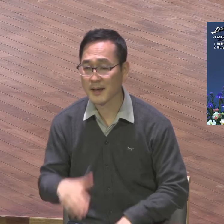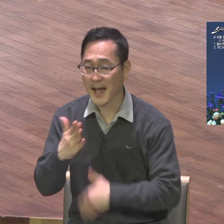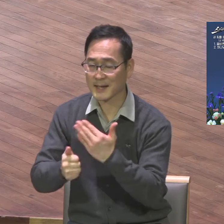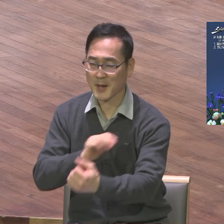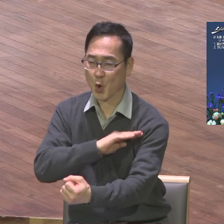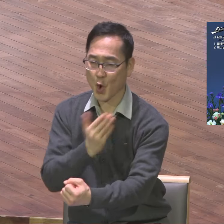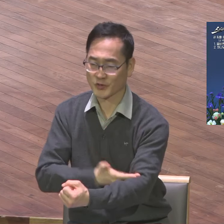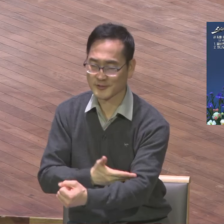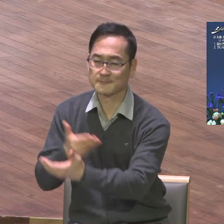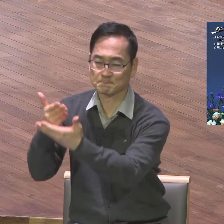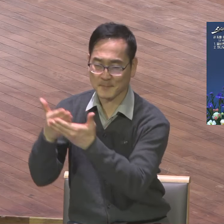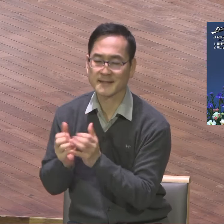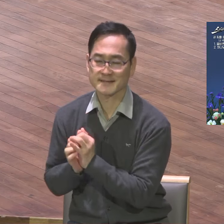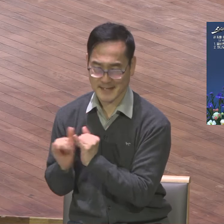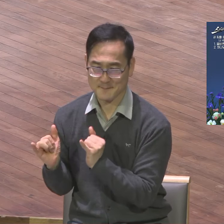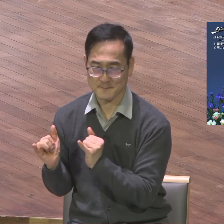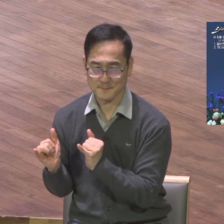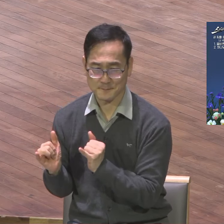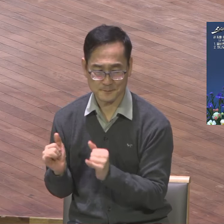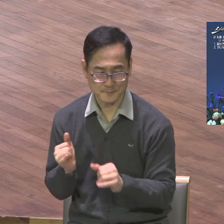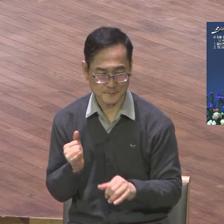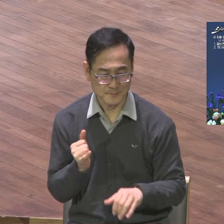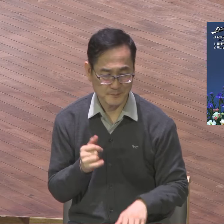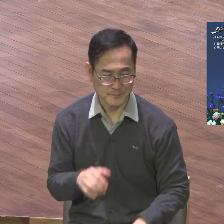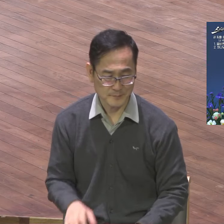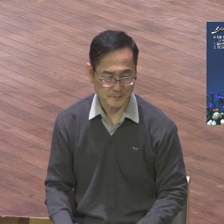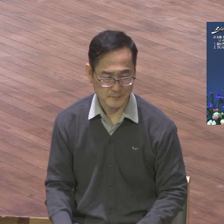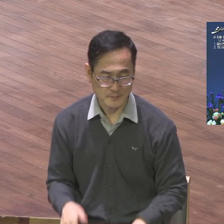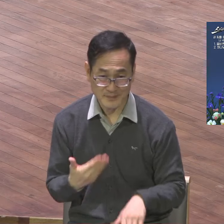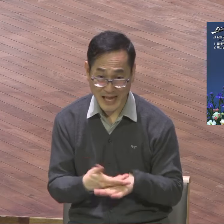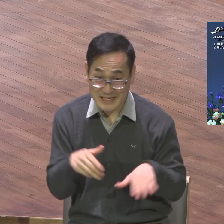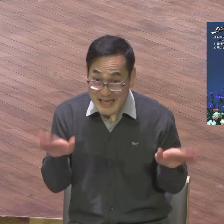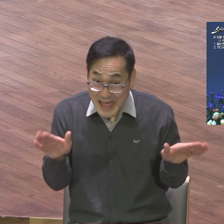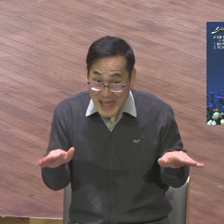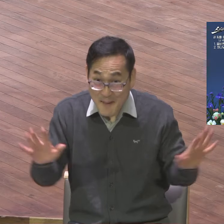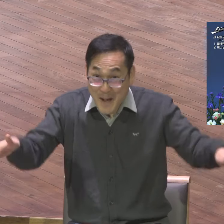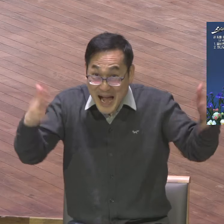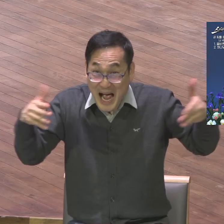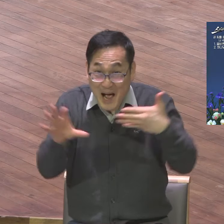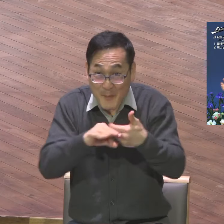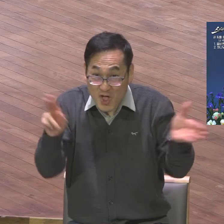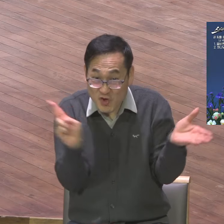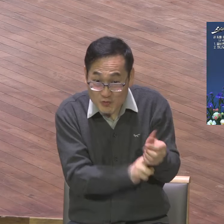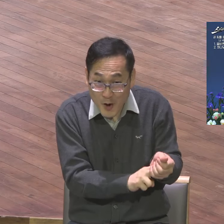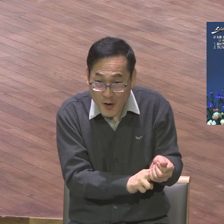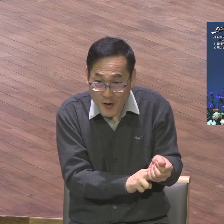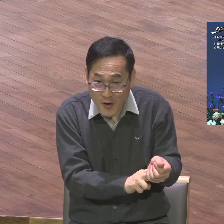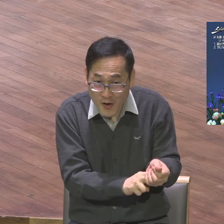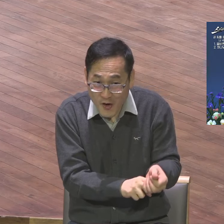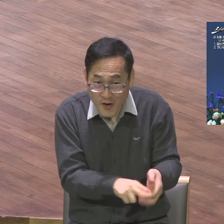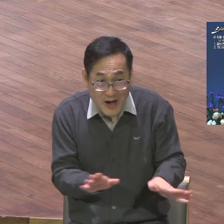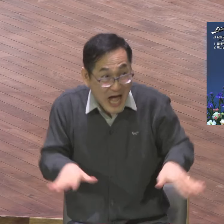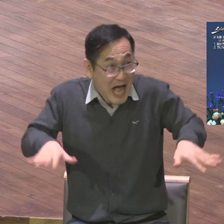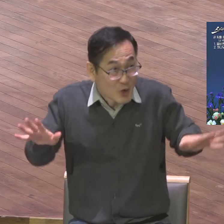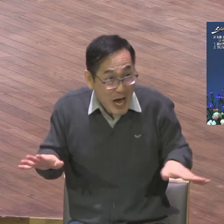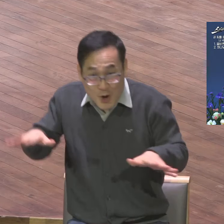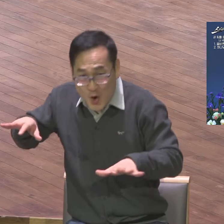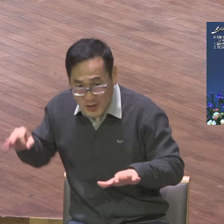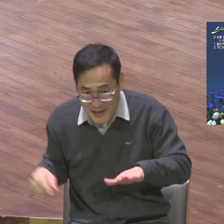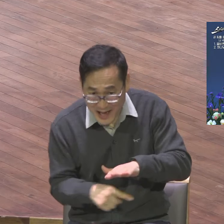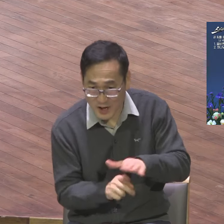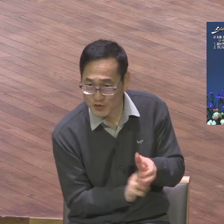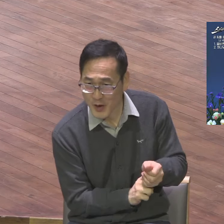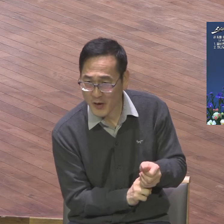다른 새들은요. 바람이 이렇게 확 세게 불면 모두 숨어버려요. 바람이 확 불면 막 태풍이 불면